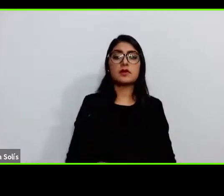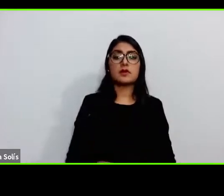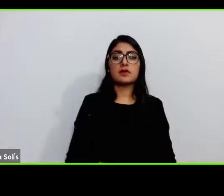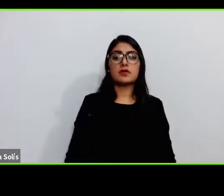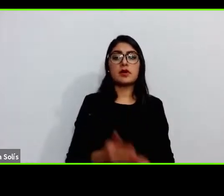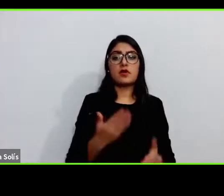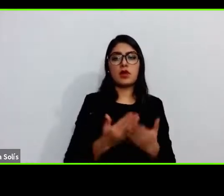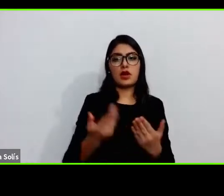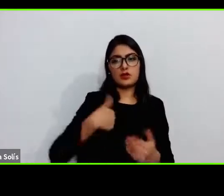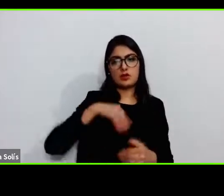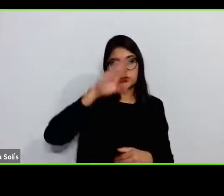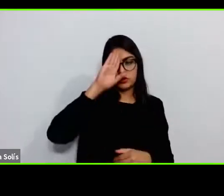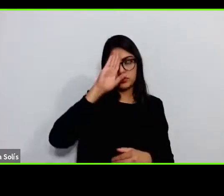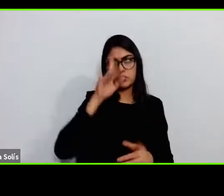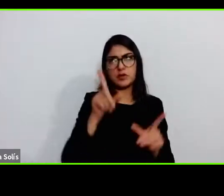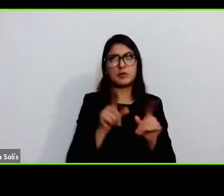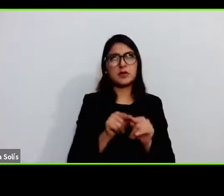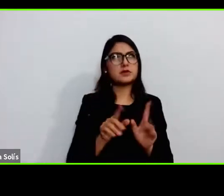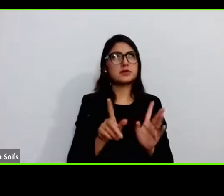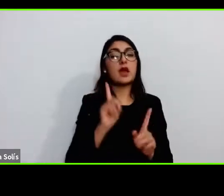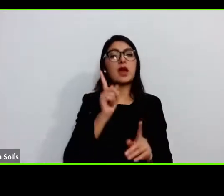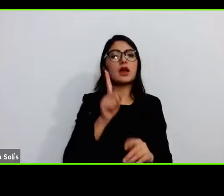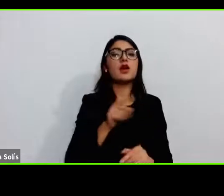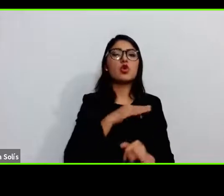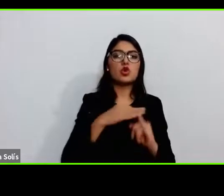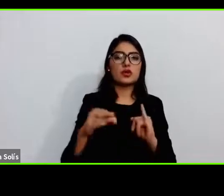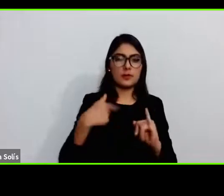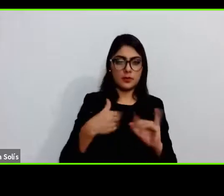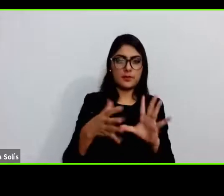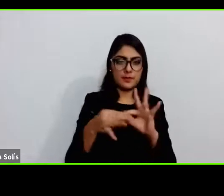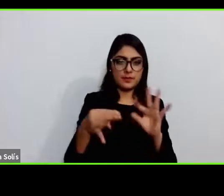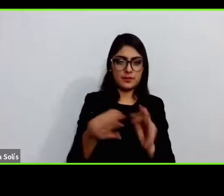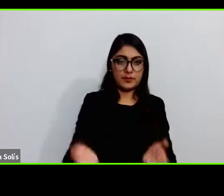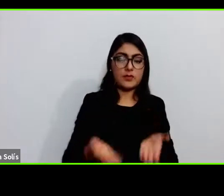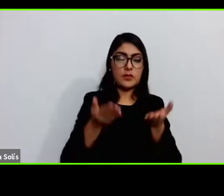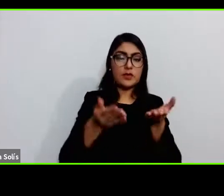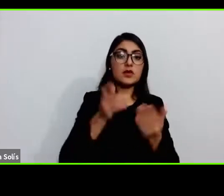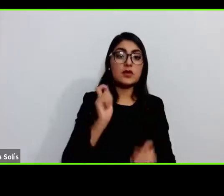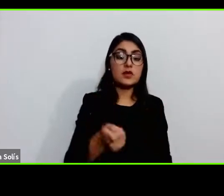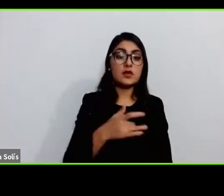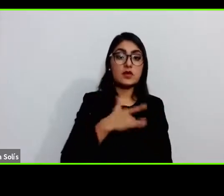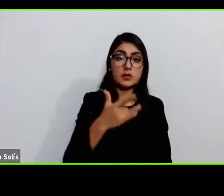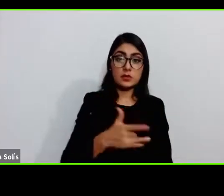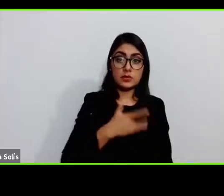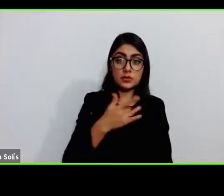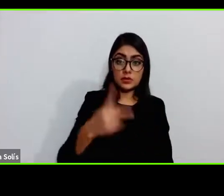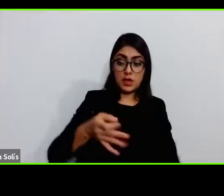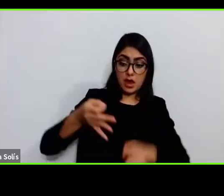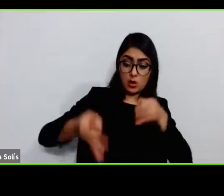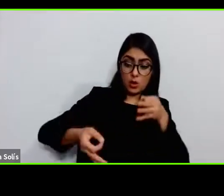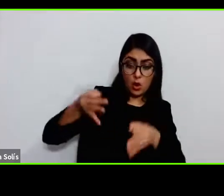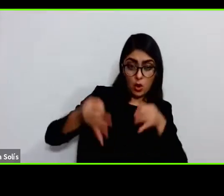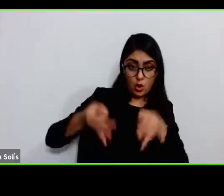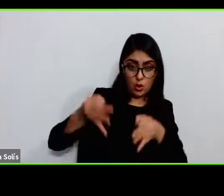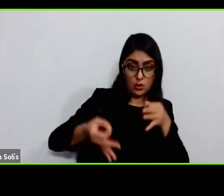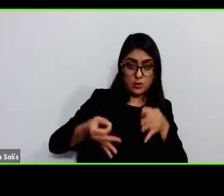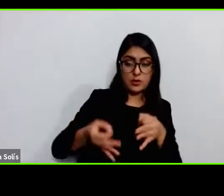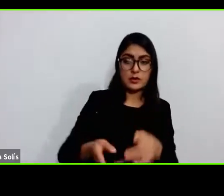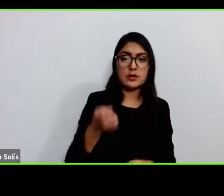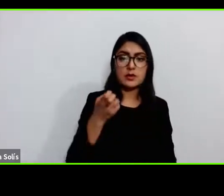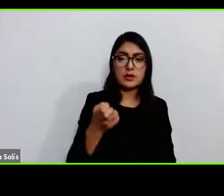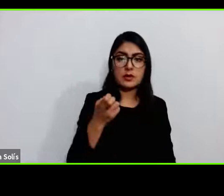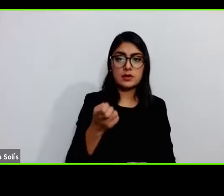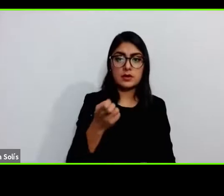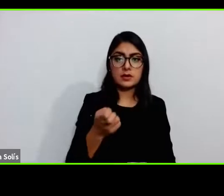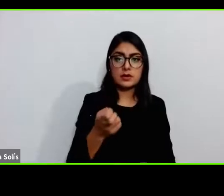que hasta aquí, bueno, y finalmente nada más decir que también las concepciones dialógicas de cortes, digamos, es una metáfora que se utiliza